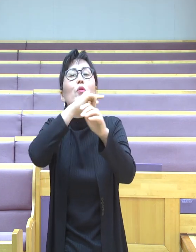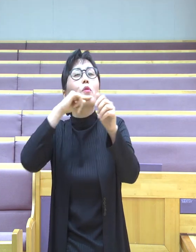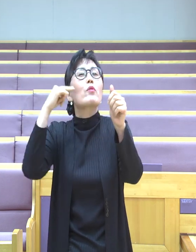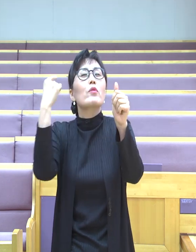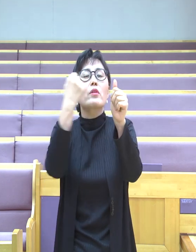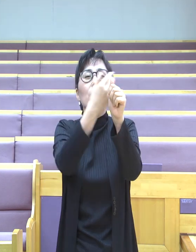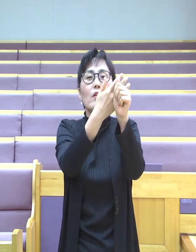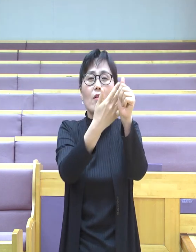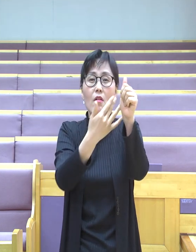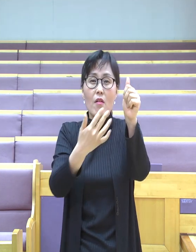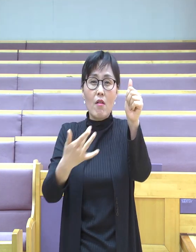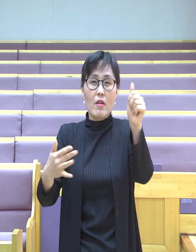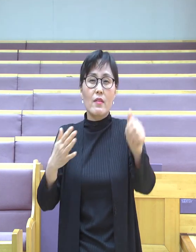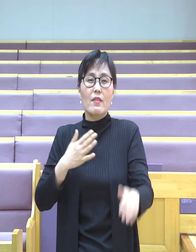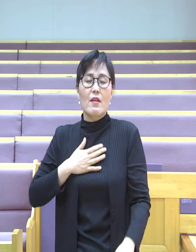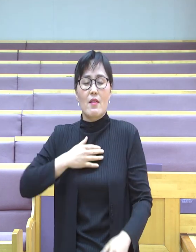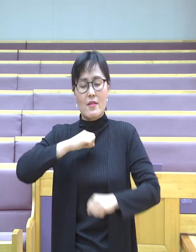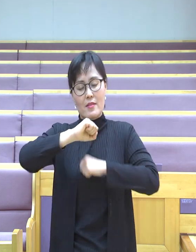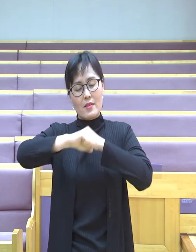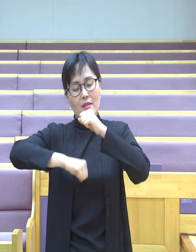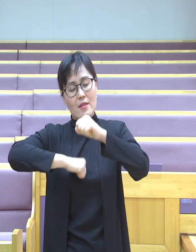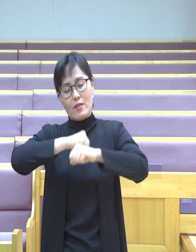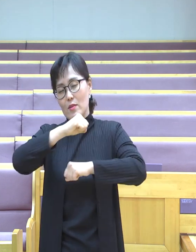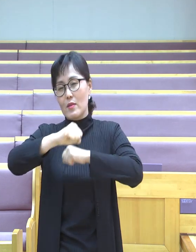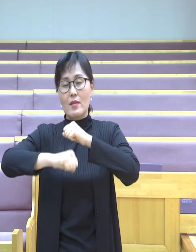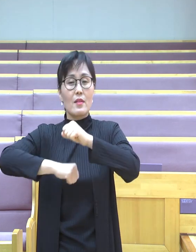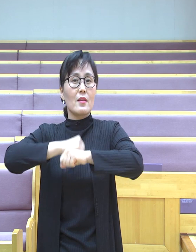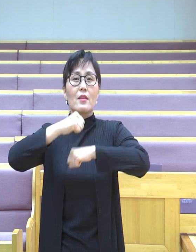주보혈 날 자유케